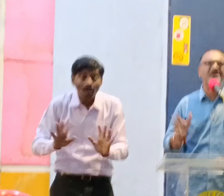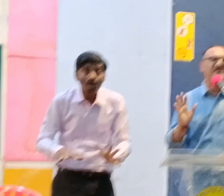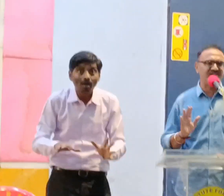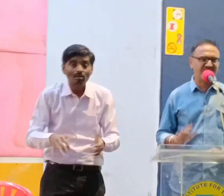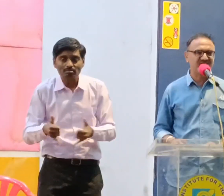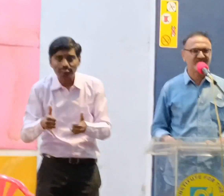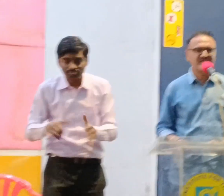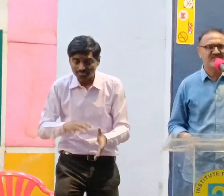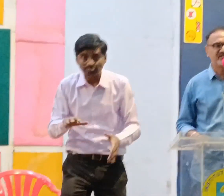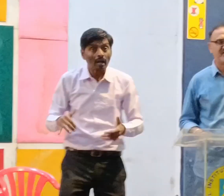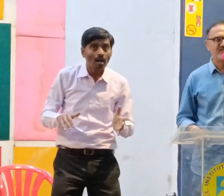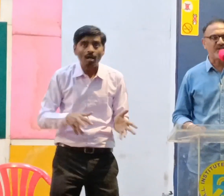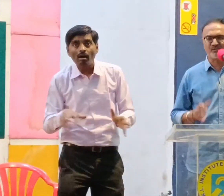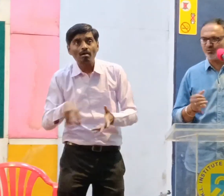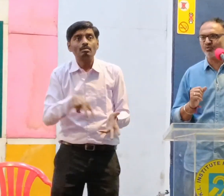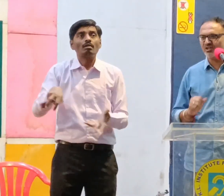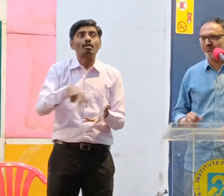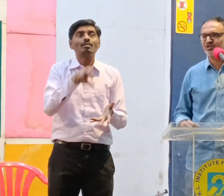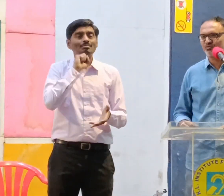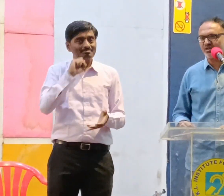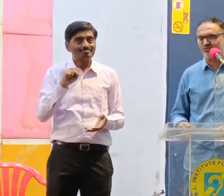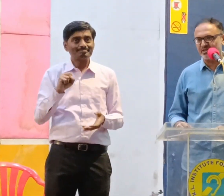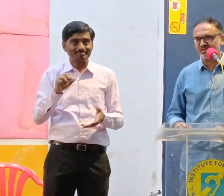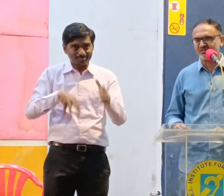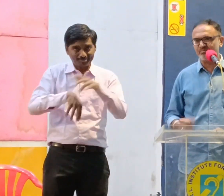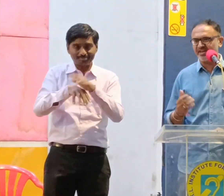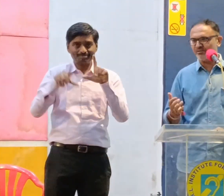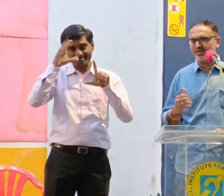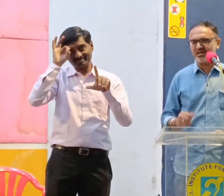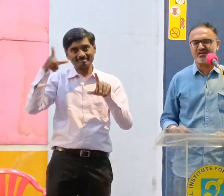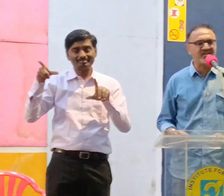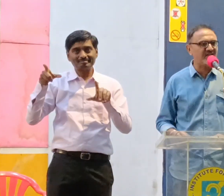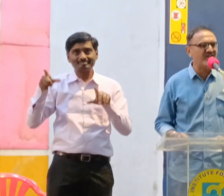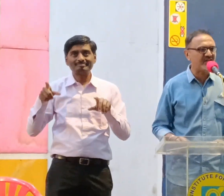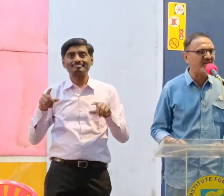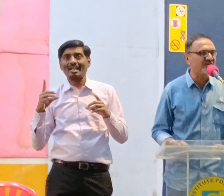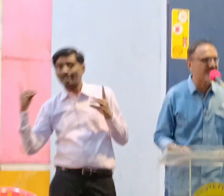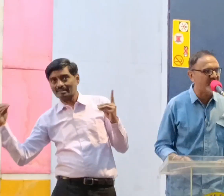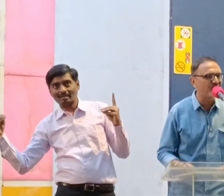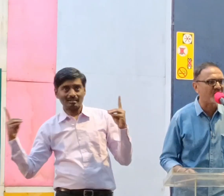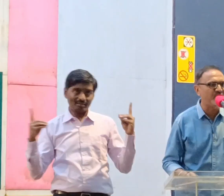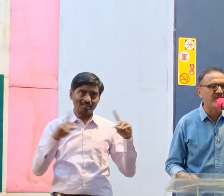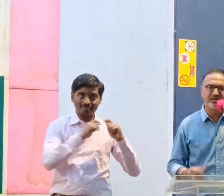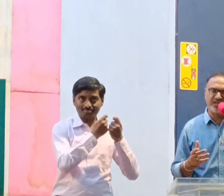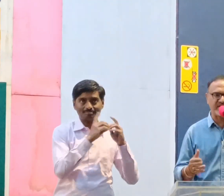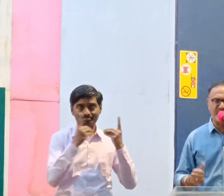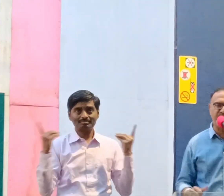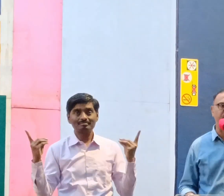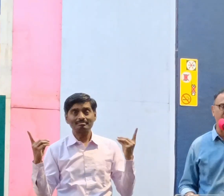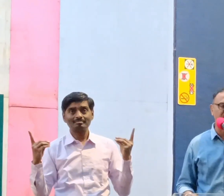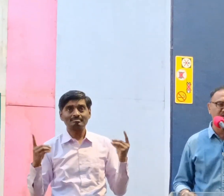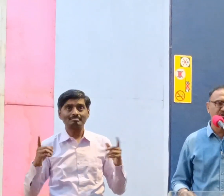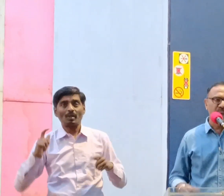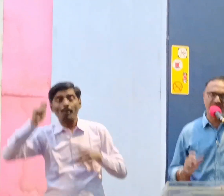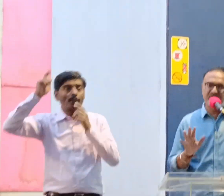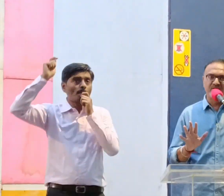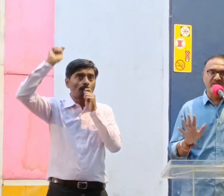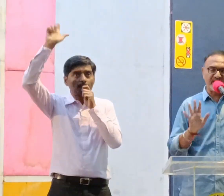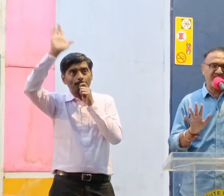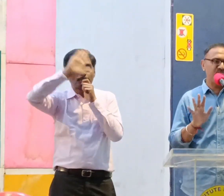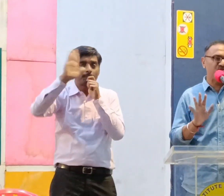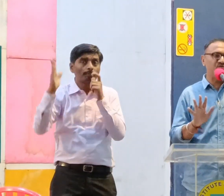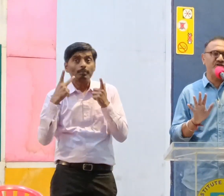એ રમા કરે. આપણે ફૂટબોલની મેચ જોતા હોઈએ, 2 ટીમના 11-11 ખેલાડી મેદાનમાં હોય, 1 રેફરી હોય,